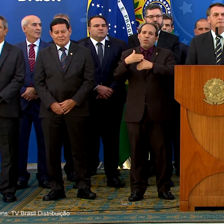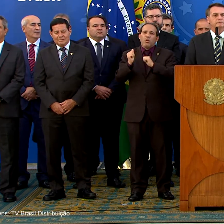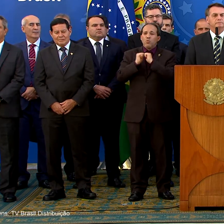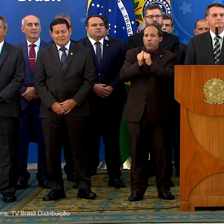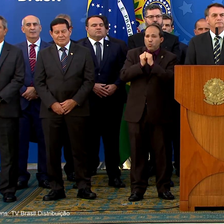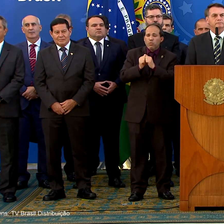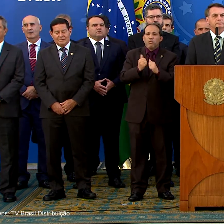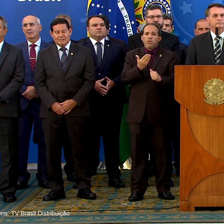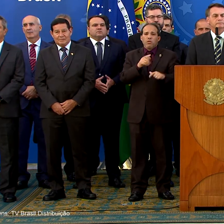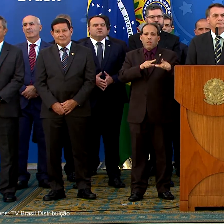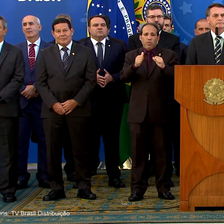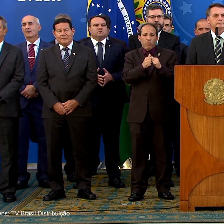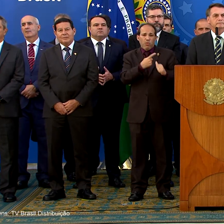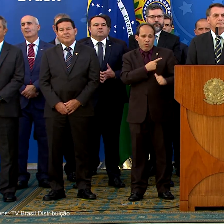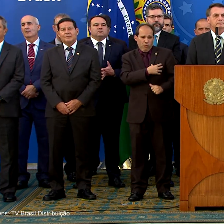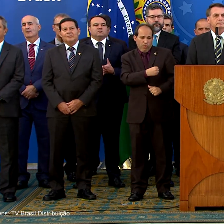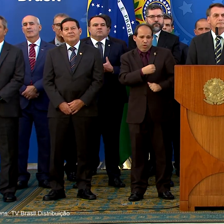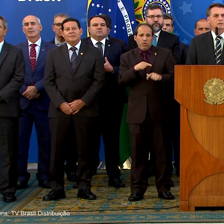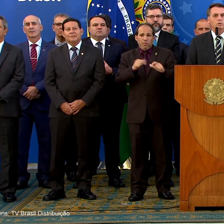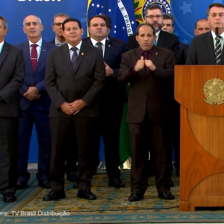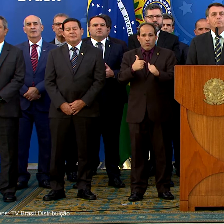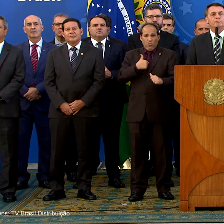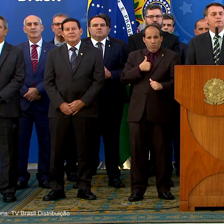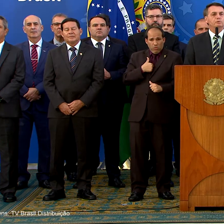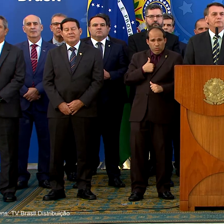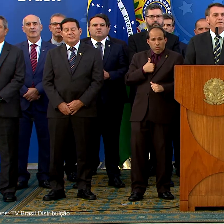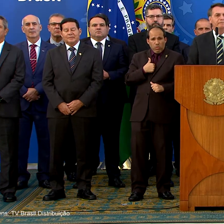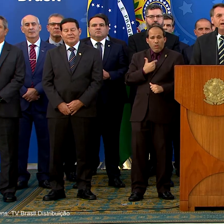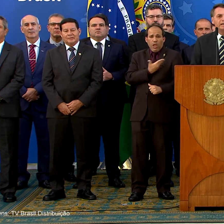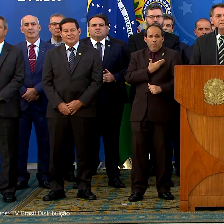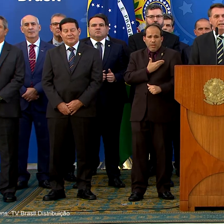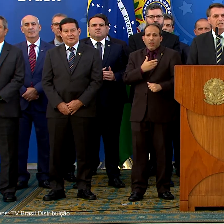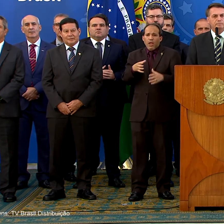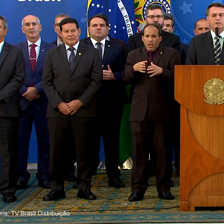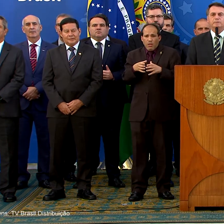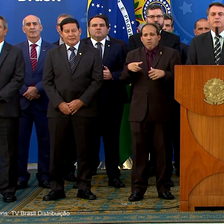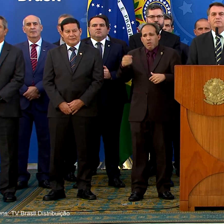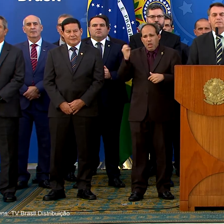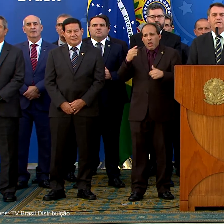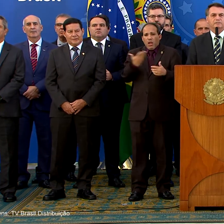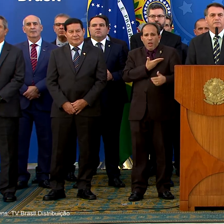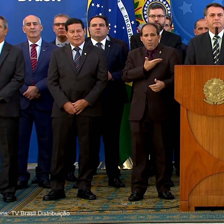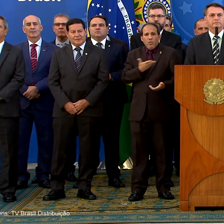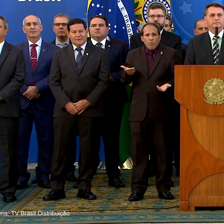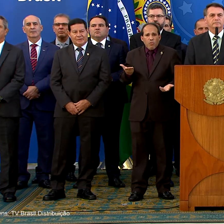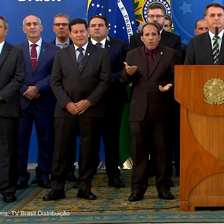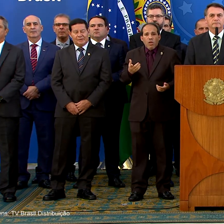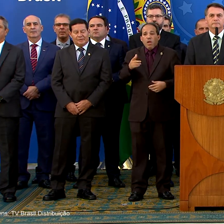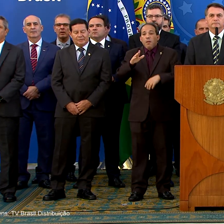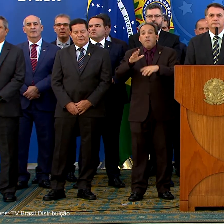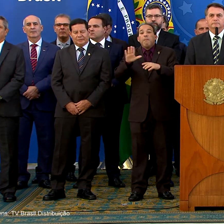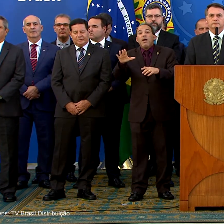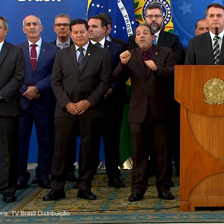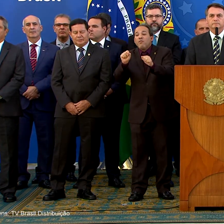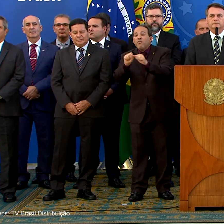comigo com meu filho e o que porventura ele faz ele responde pelos seus atos e